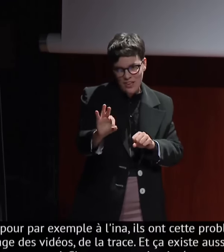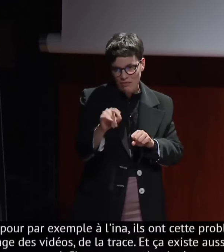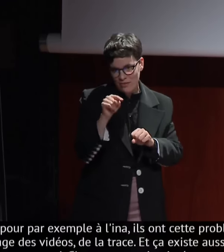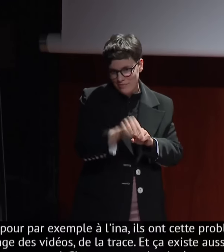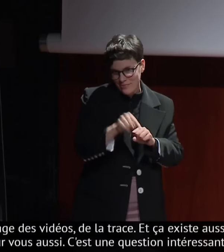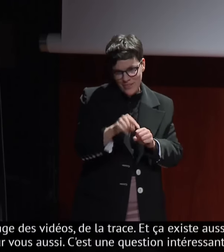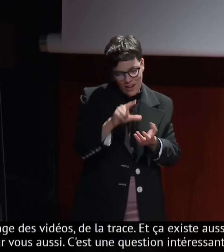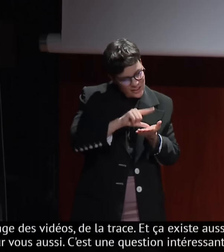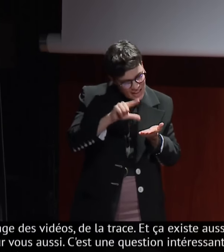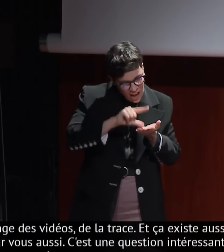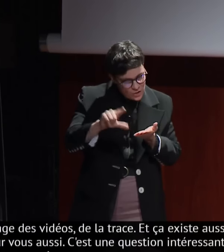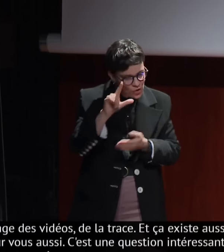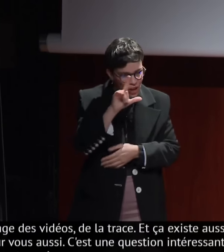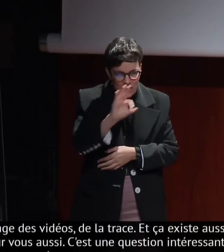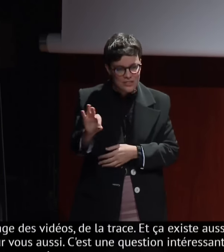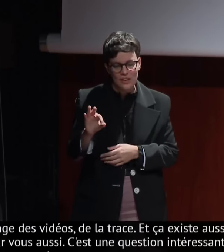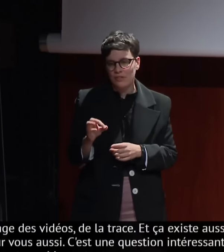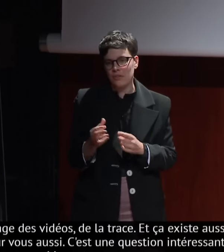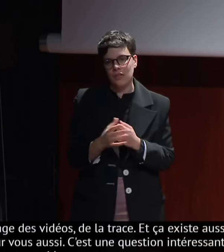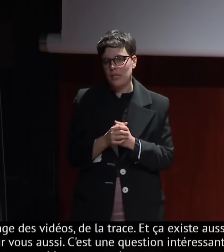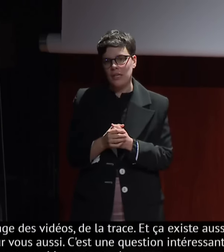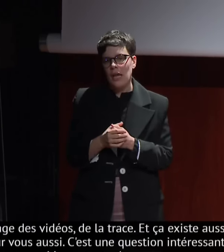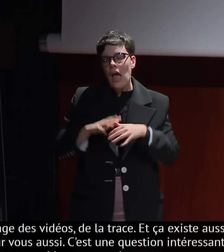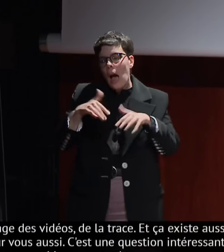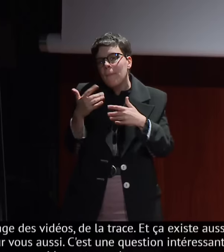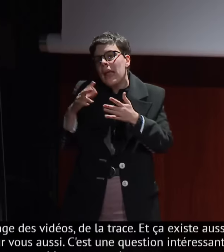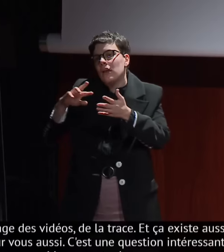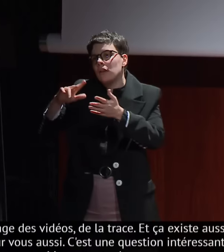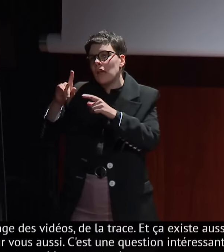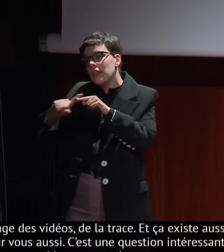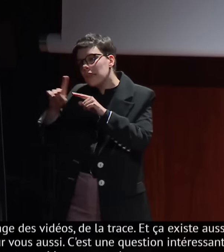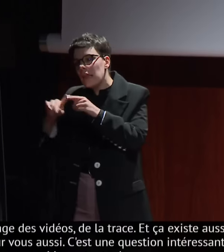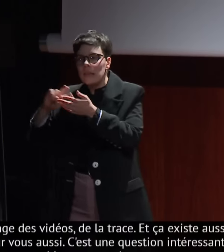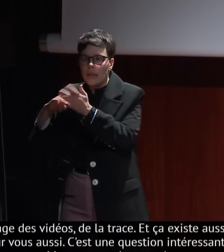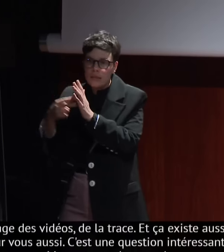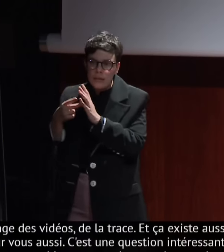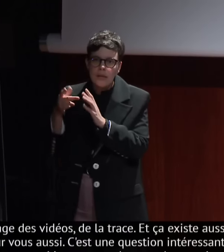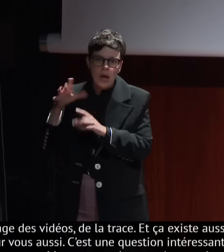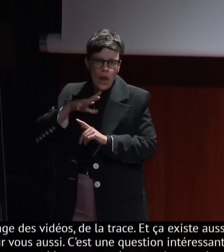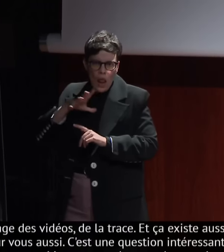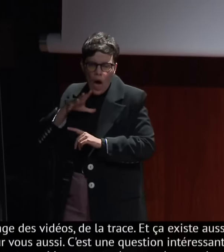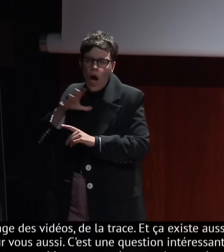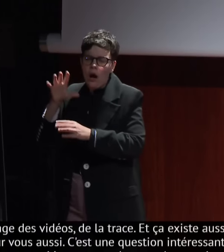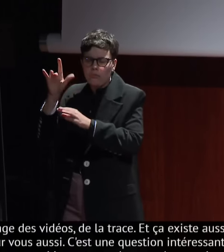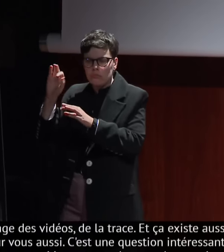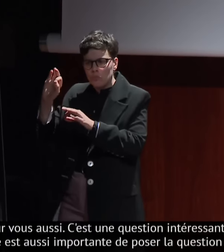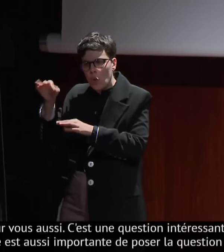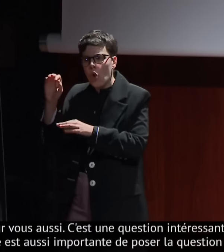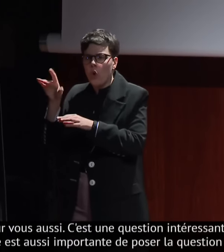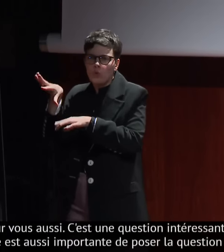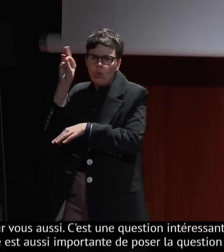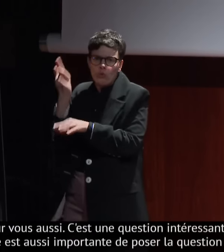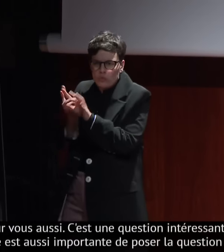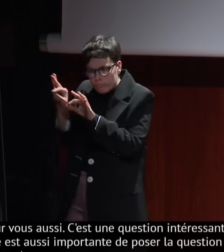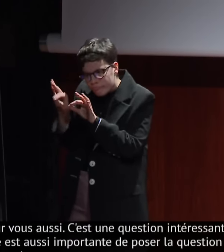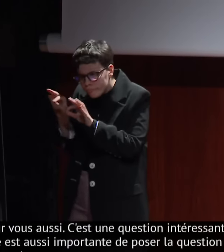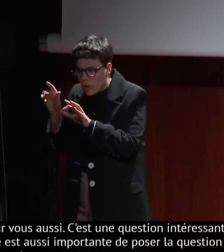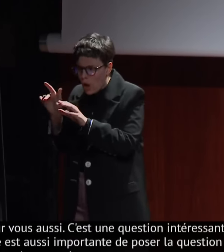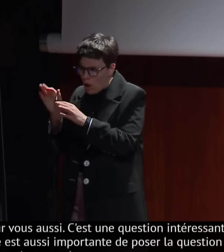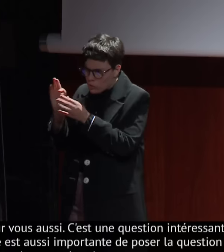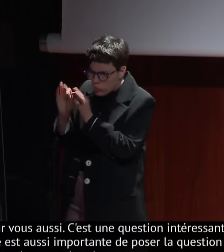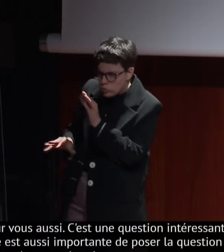aussi importante de poser la question de la littérature produite, enfin, de toutes les choses produites en langue des